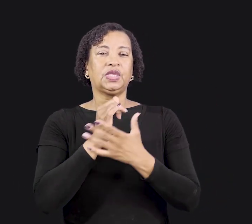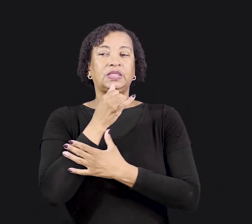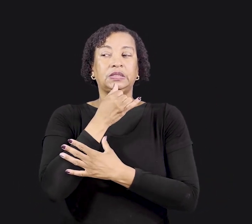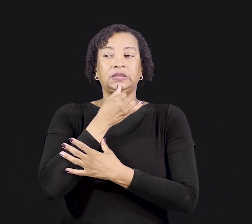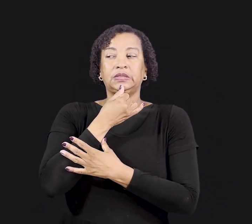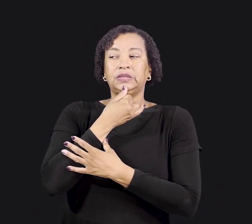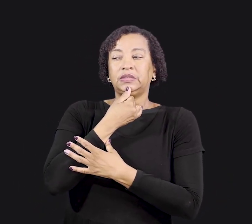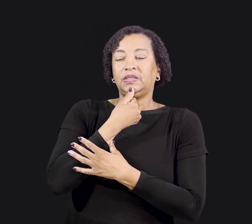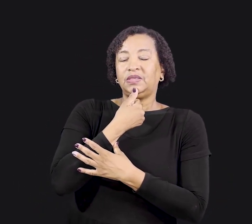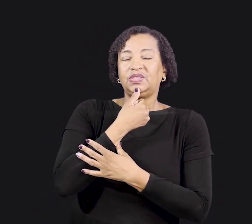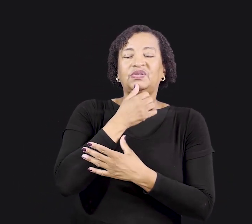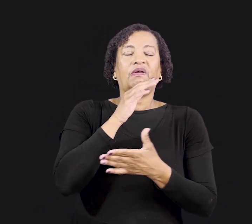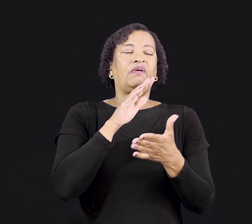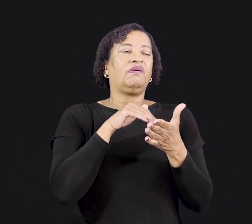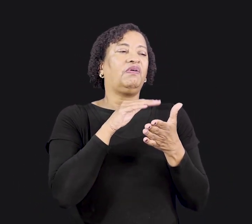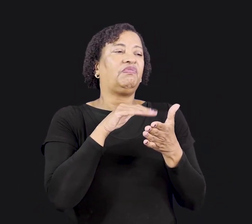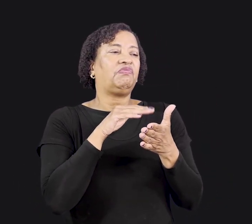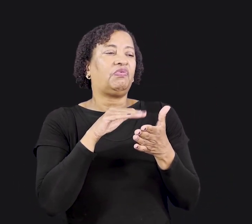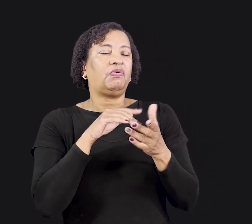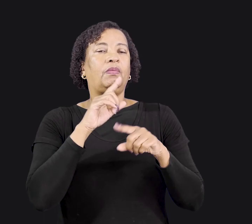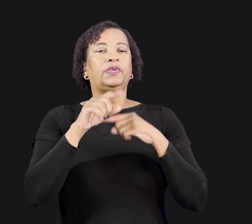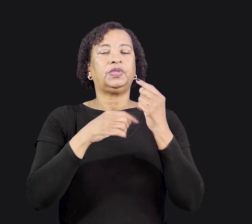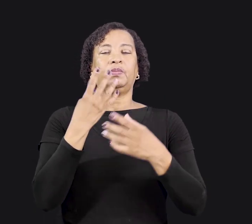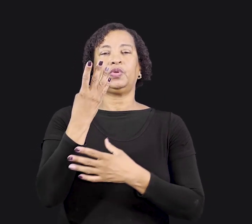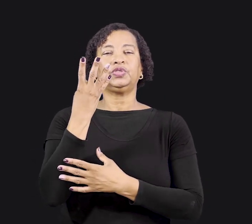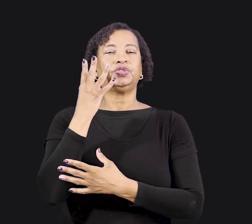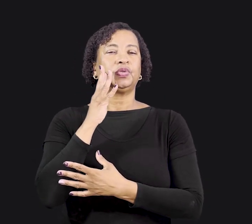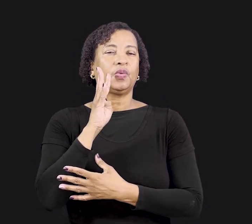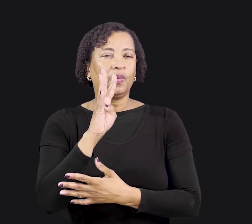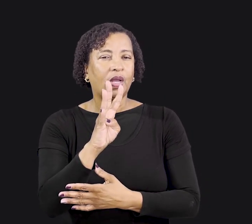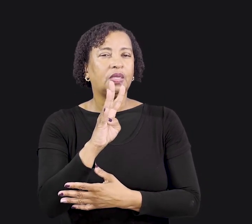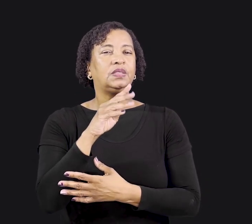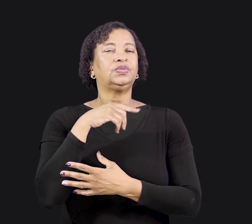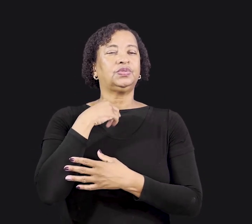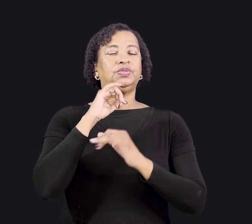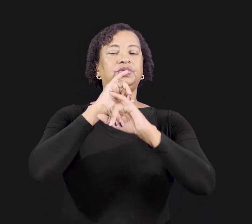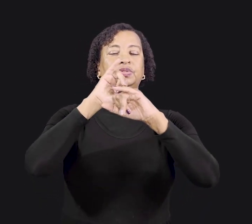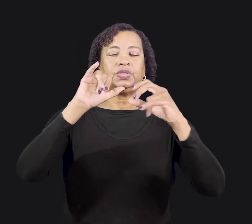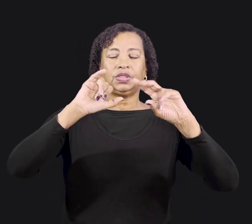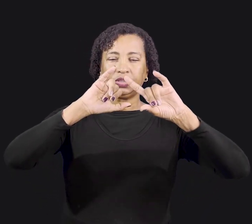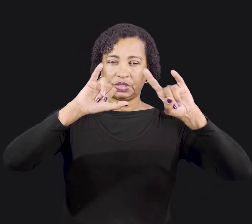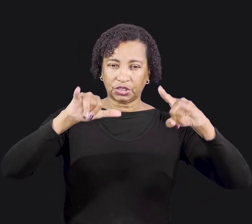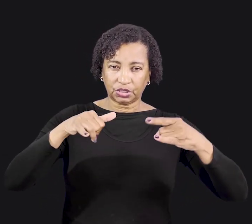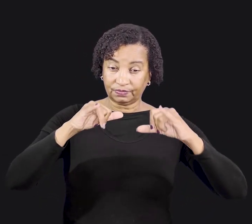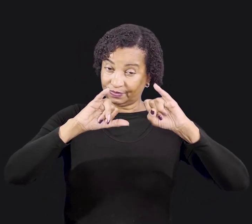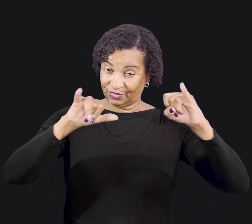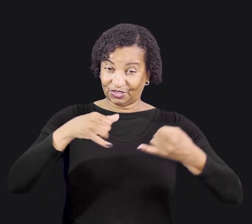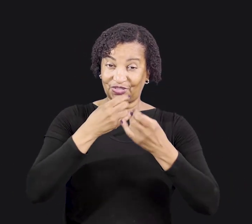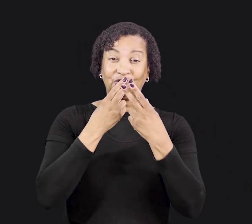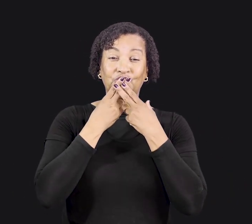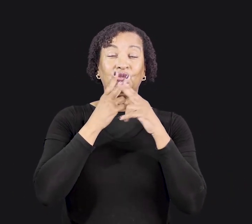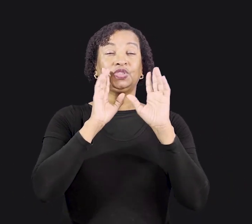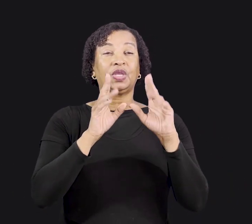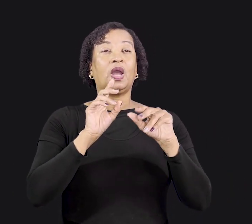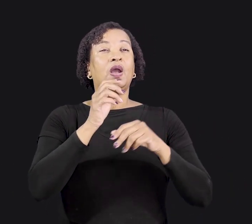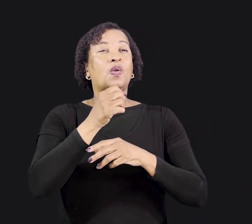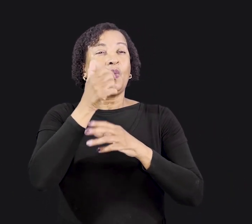falando, ai, que fome! Depois de 4 dias jejuando, estou quase desmaiando. Jesus falou que, pelo contrário,